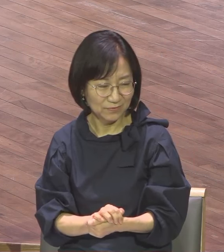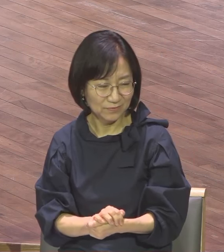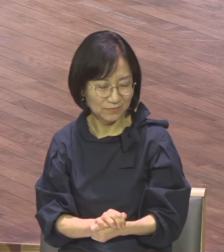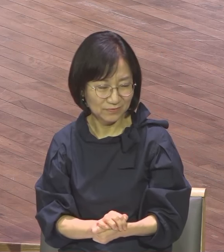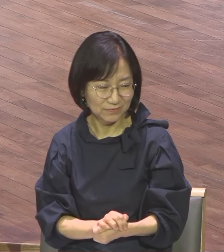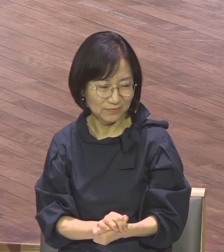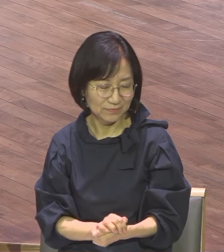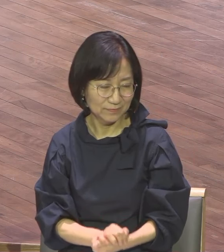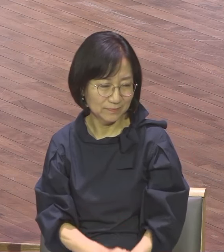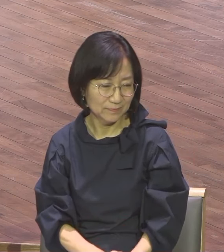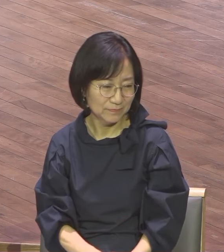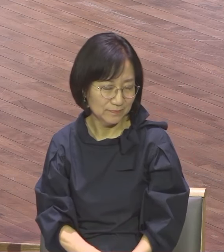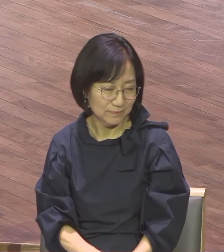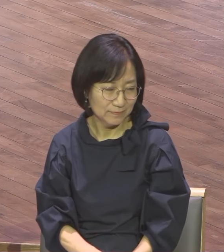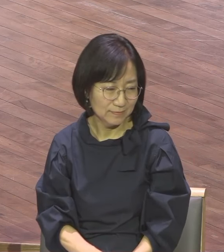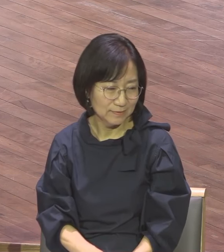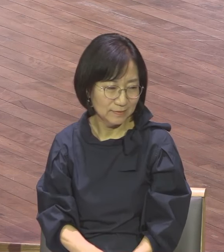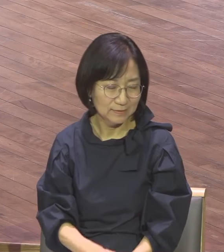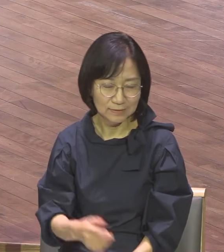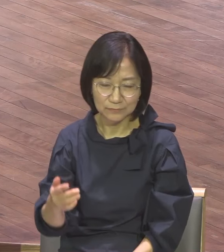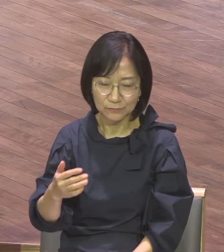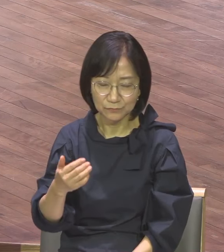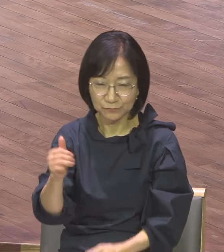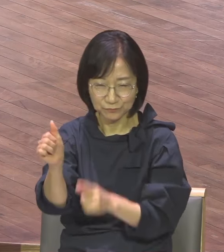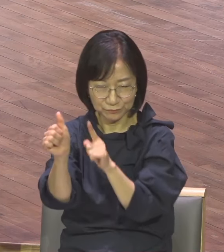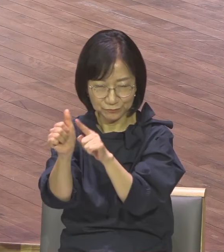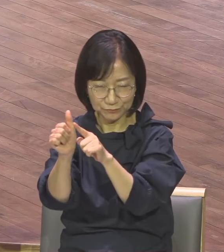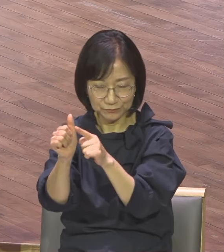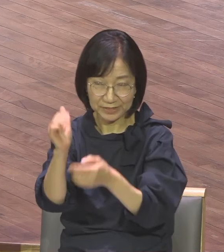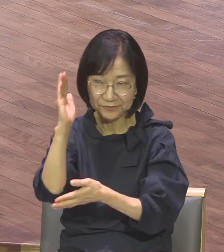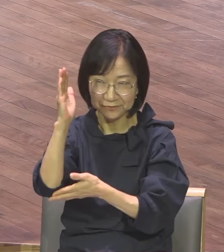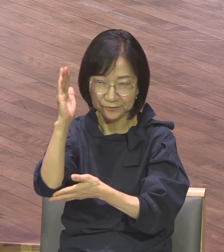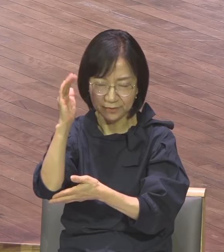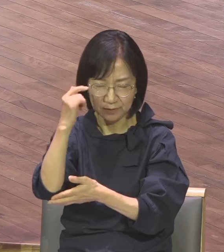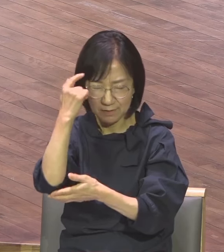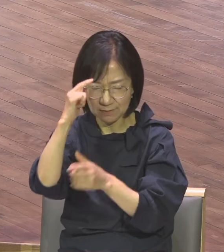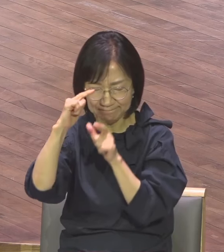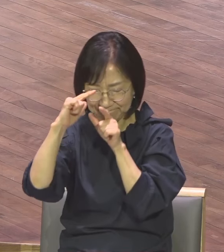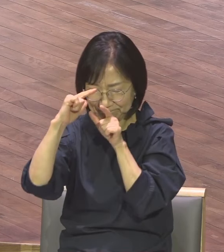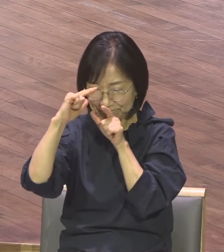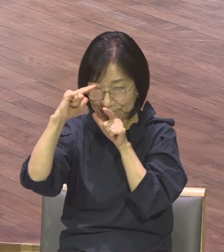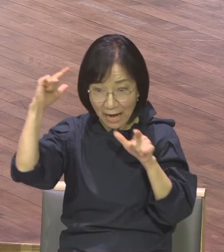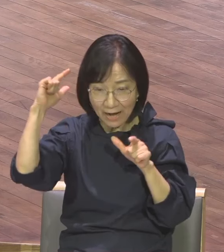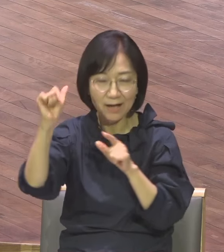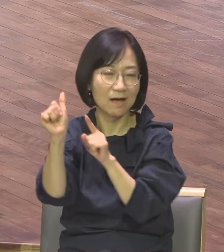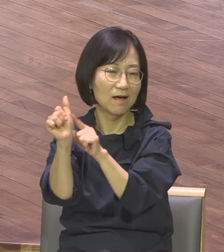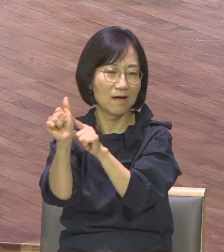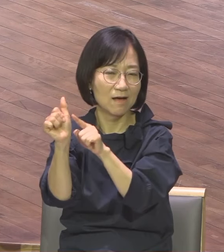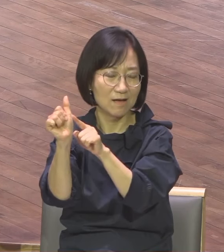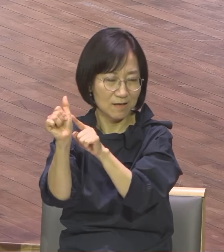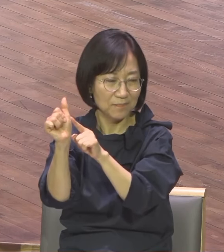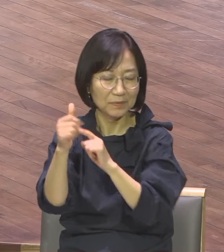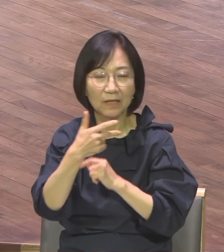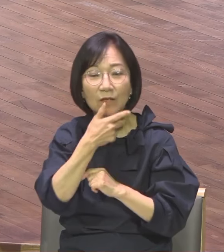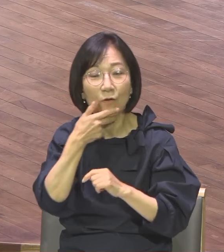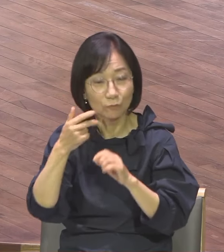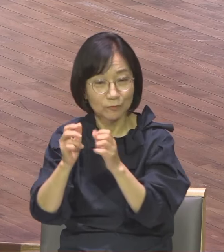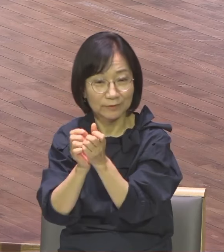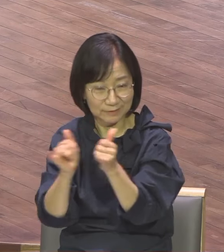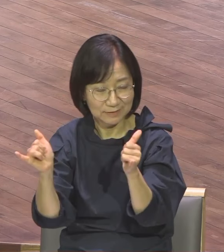세계적인 설교가 영국에서 그분 설교 들으려고 미국에서 비행기 타고 올 정도로 유명한 설교가 한 말입니다. 무슨 말인가